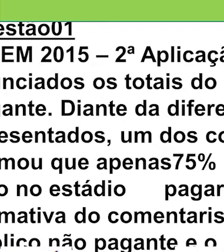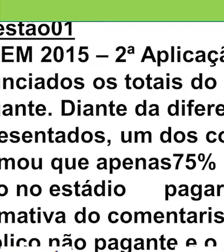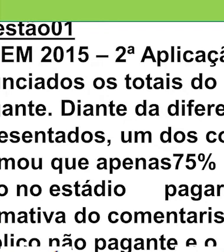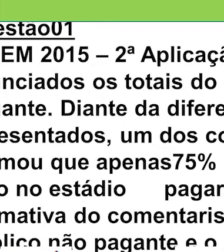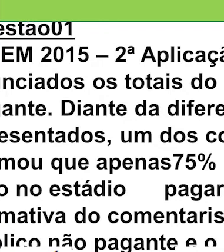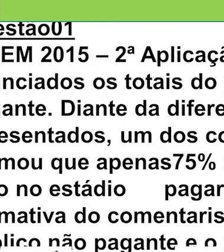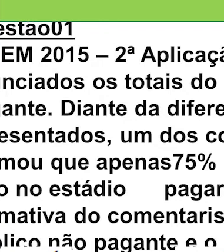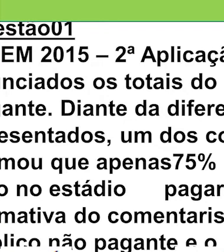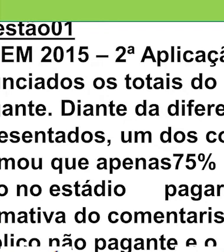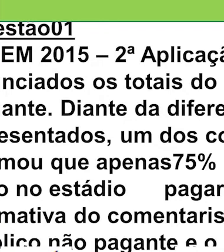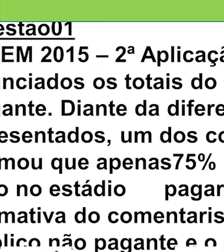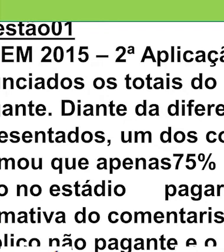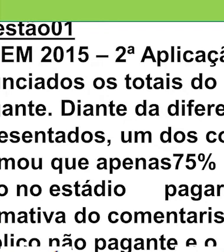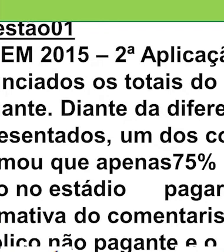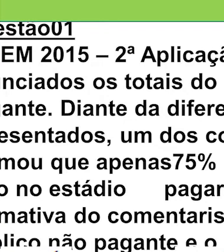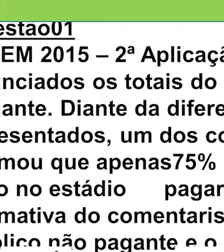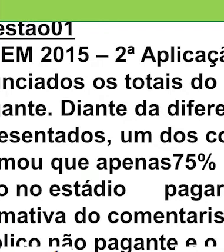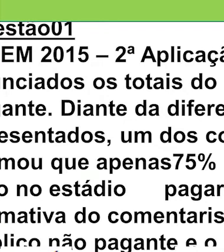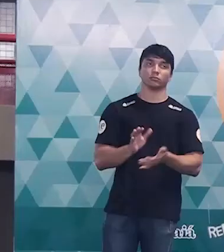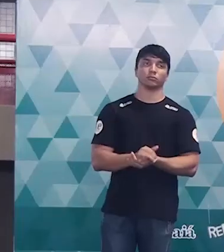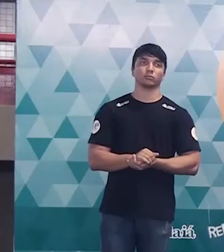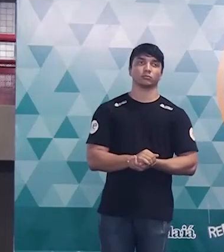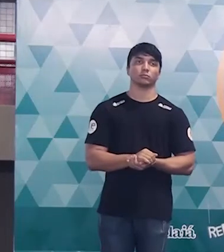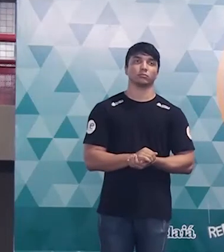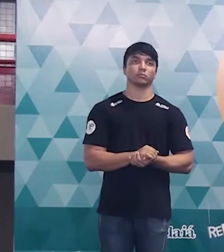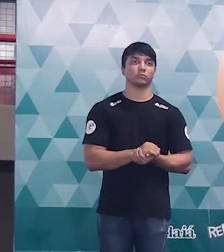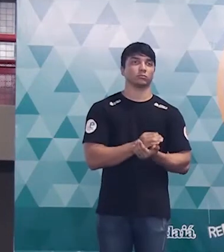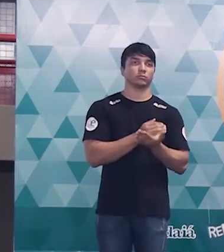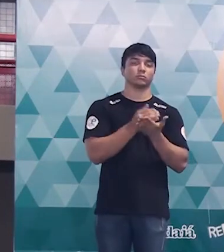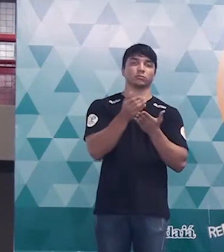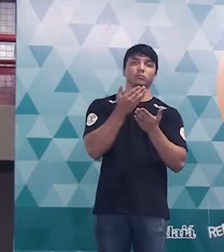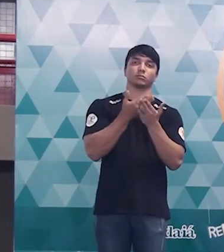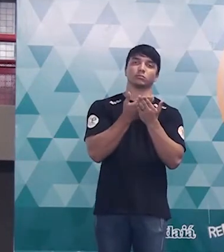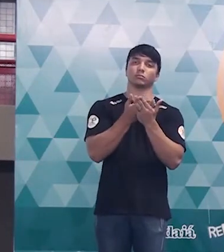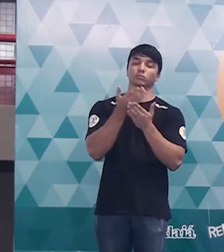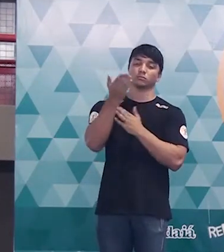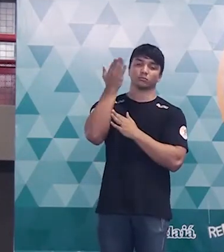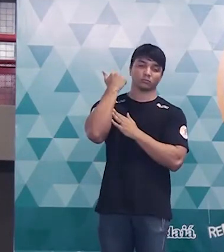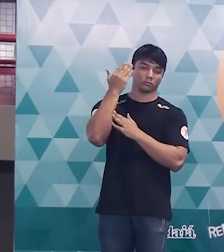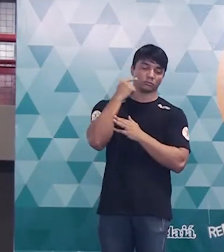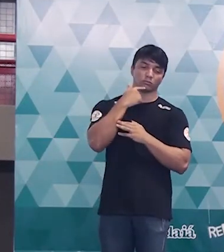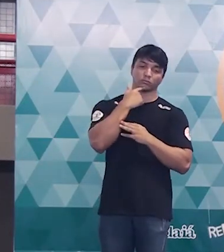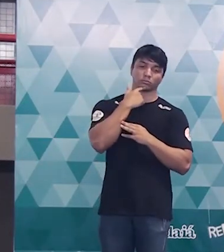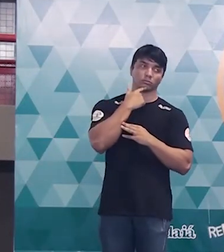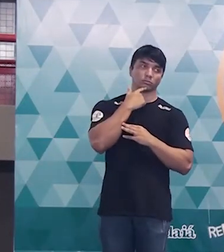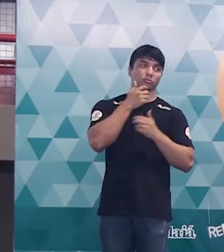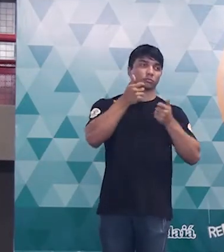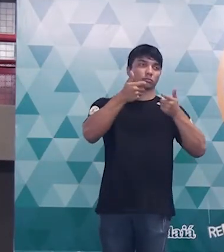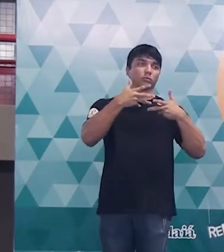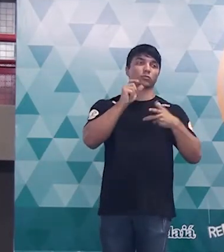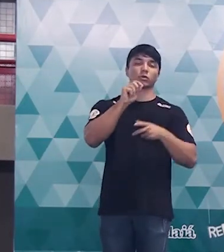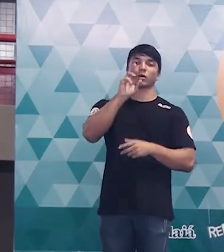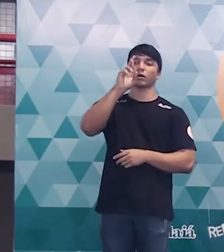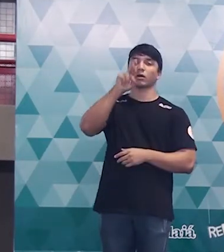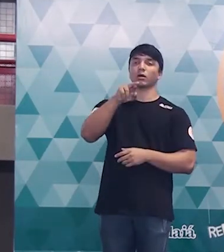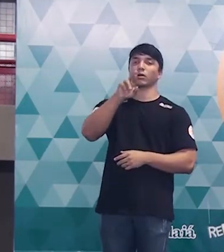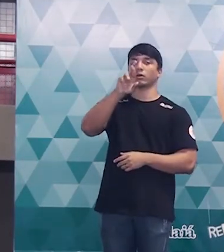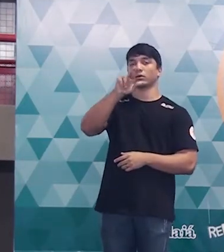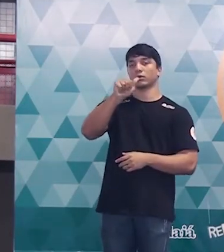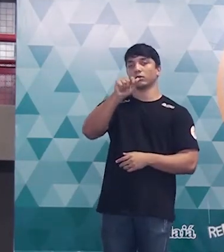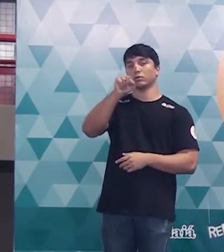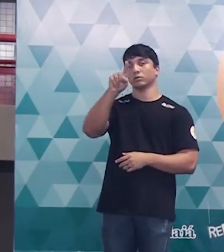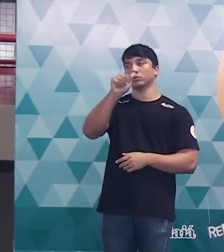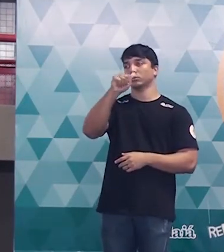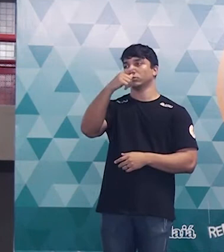público pagante é comecinho da nossa aula. Pessoal, o que é razão de modo